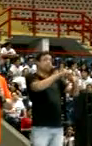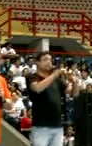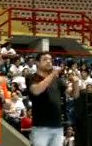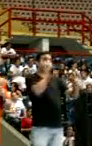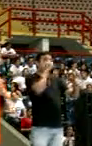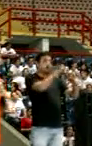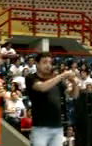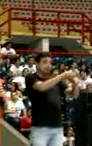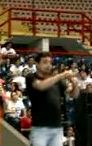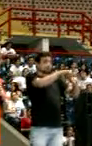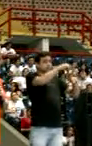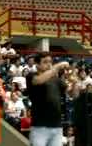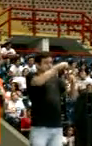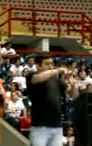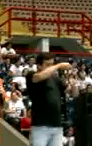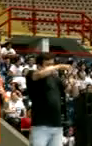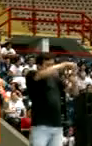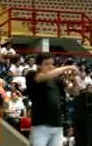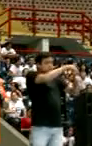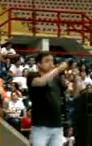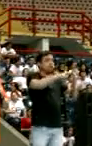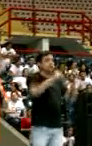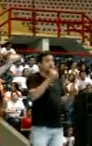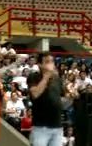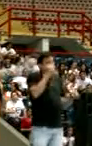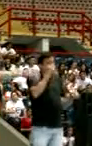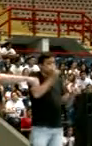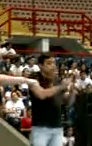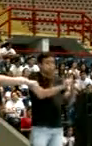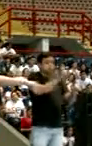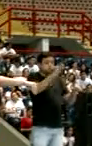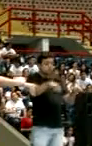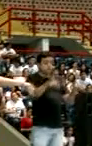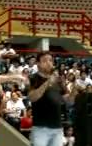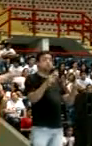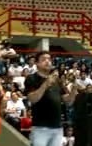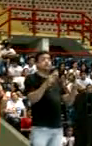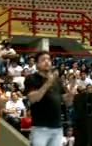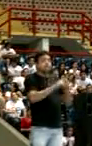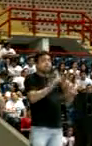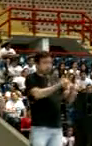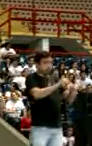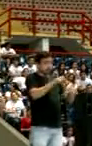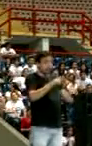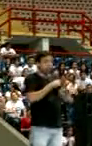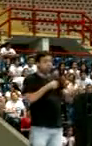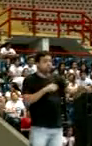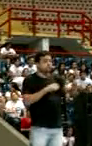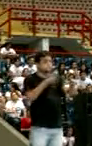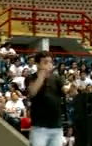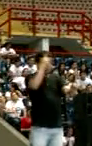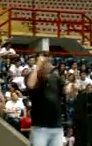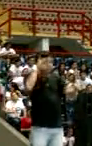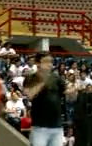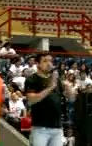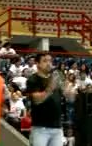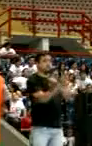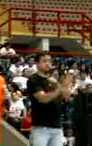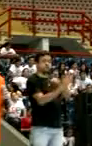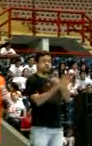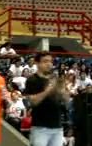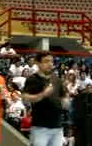A culpa ficava no rato. Usava o rato como hospedeiro, contaminava o rato. Aí o rato convivia com as pessoas. Ele